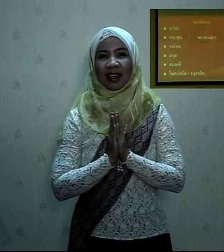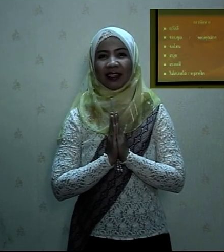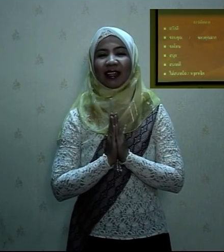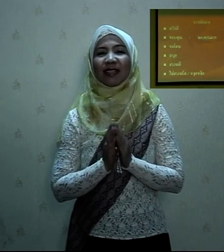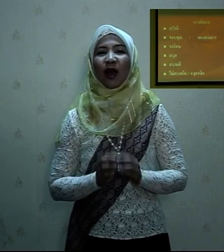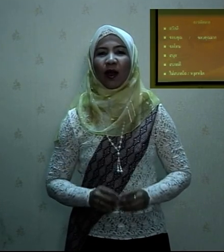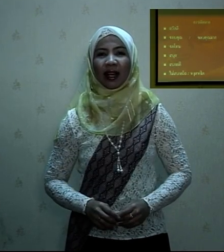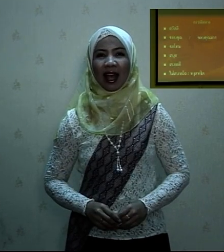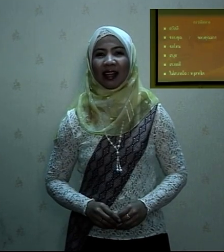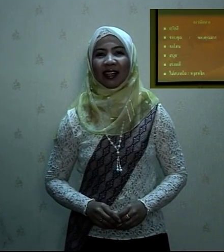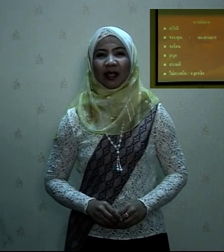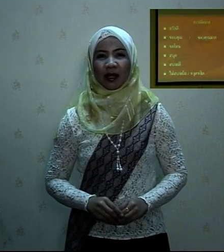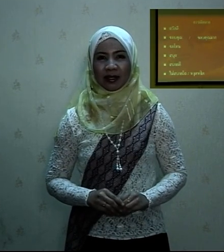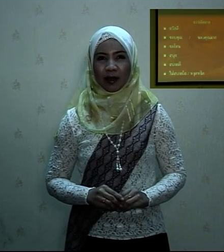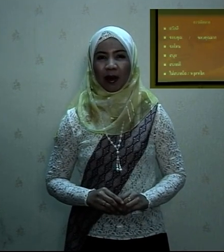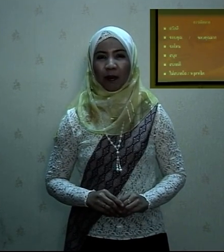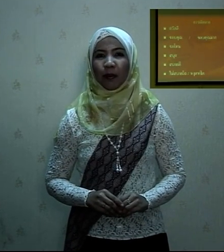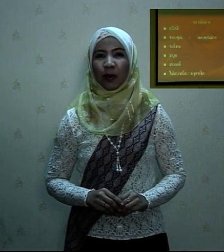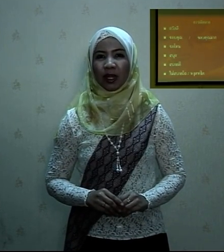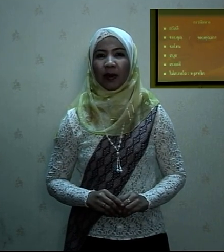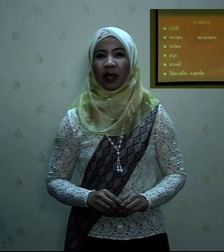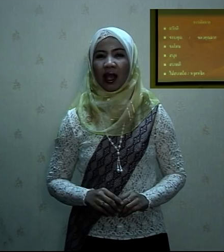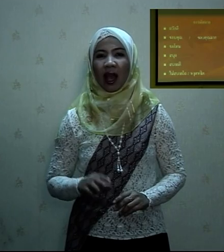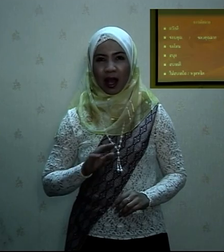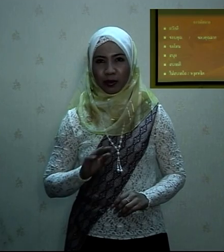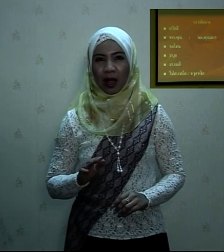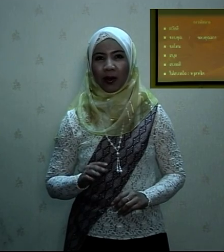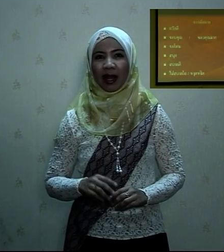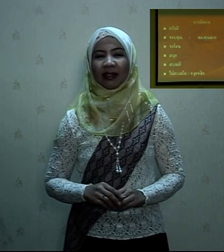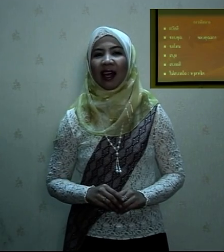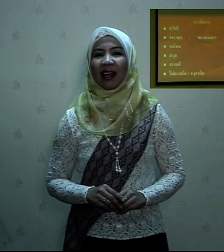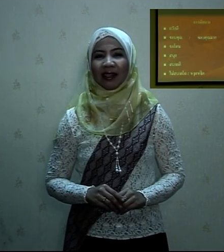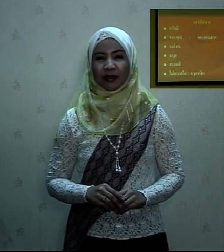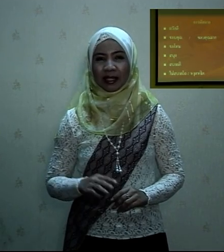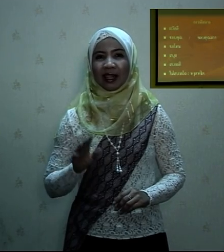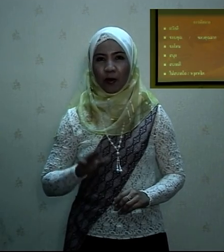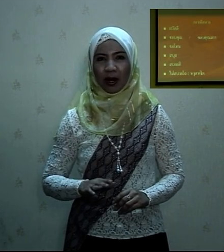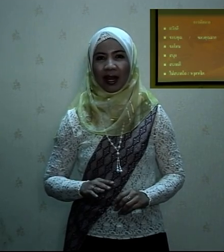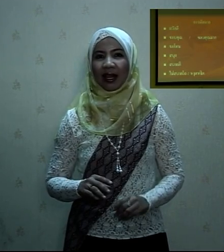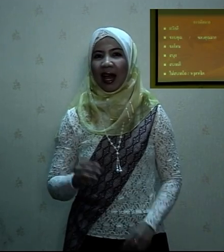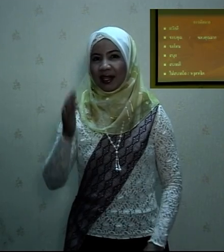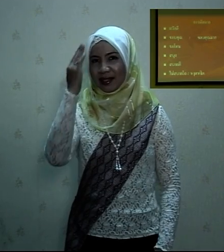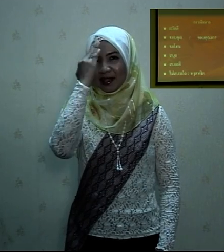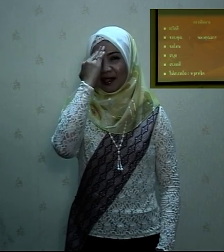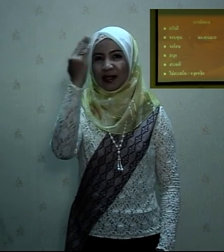อย่างที่2นะคะสำหรับผู้ที่มีอายุเท่ากันหรือต่ำกว่านั้นนะคะสวัส